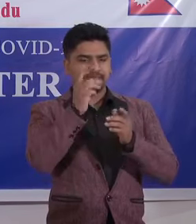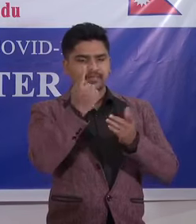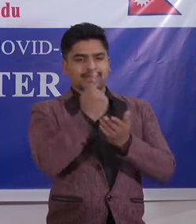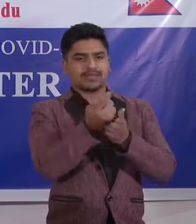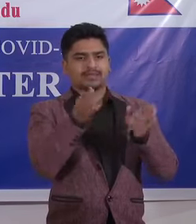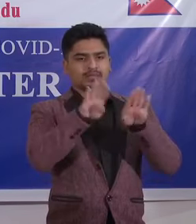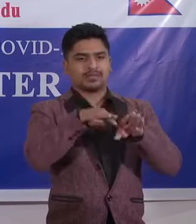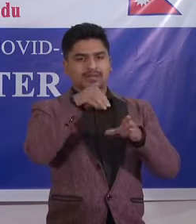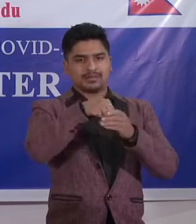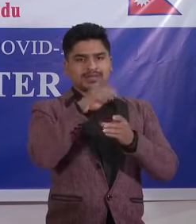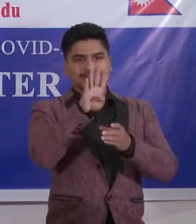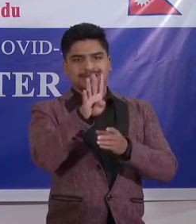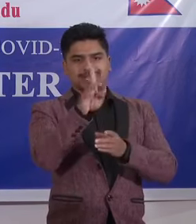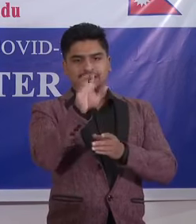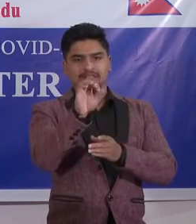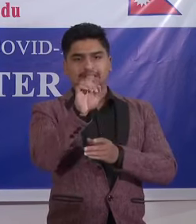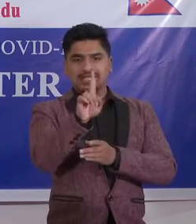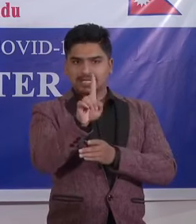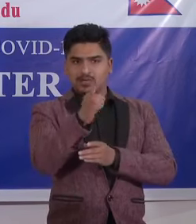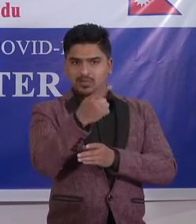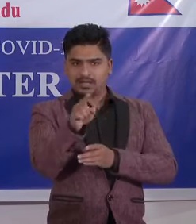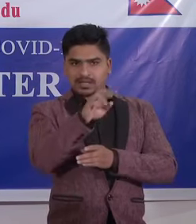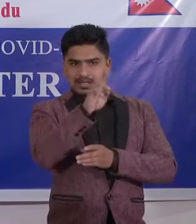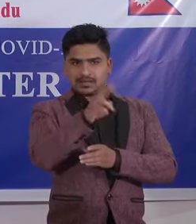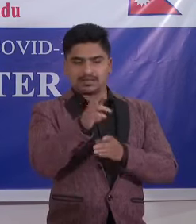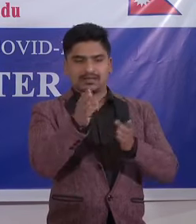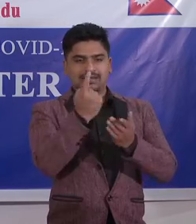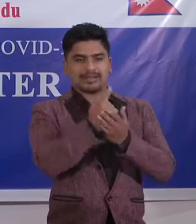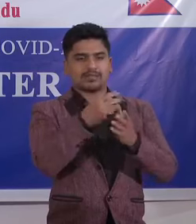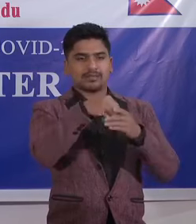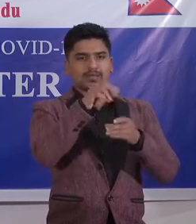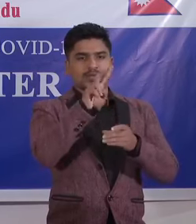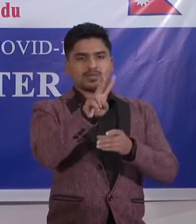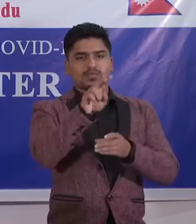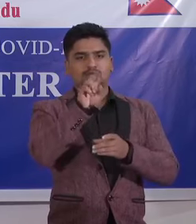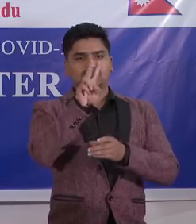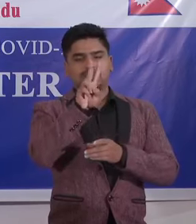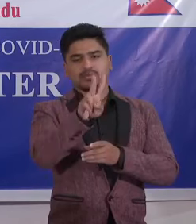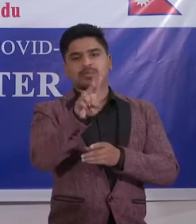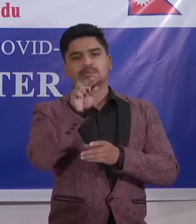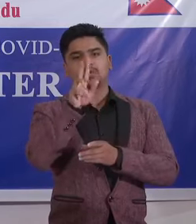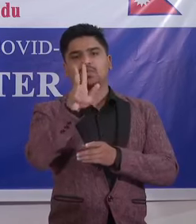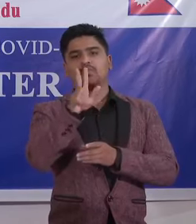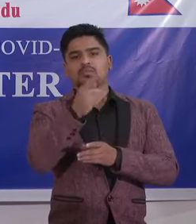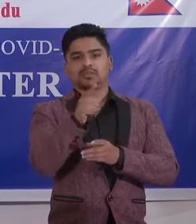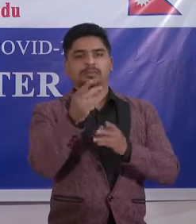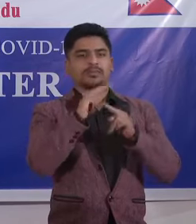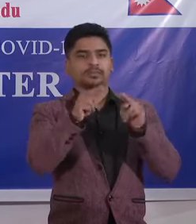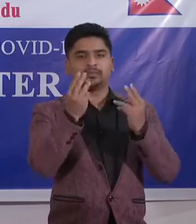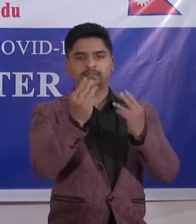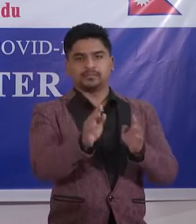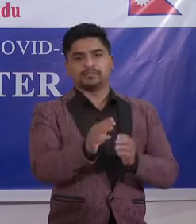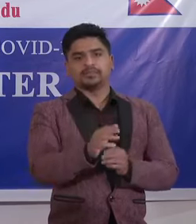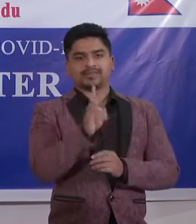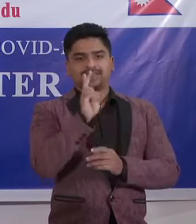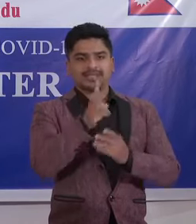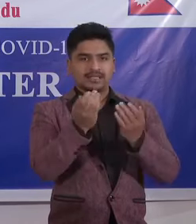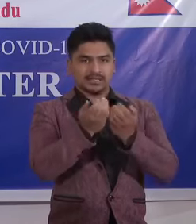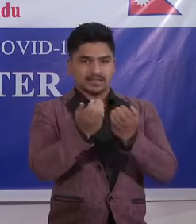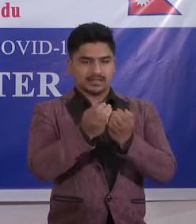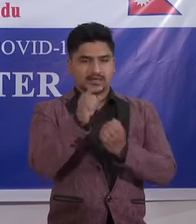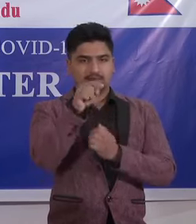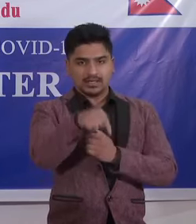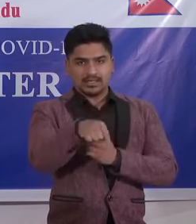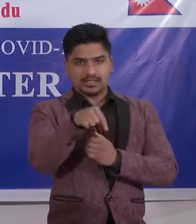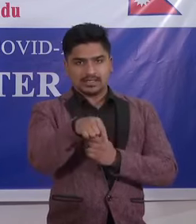उपत्यकामा 4101 वटा रो कार्फान्ड बाईर 2299 वटा भायकाशन। तेसे गरी